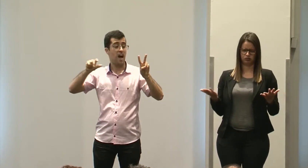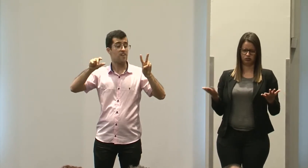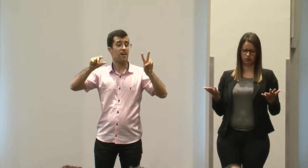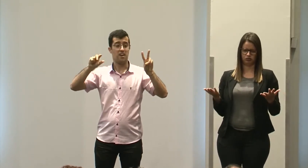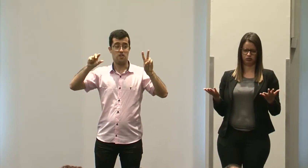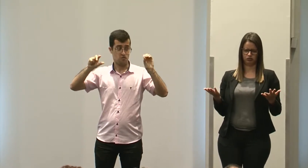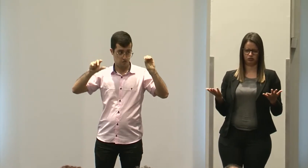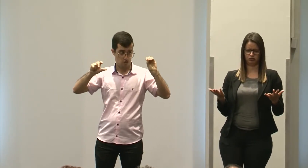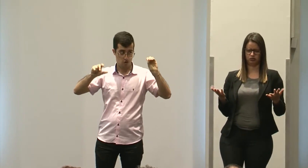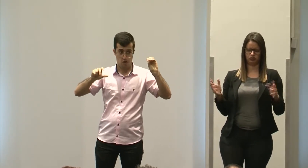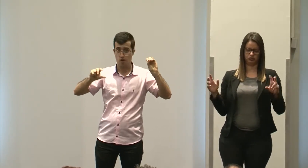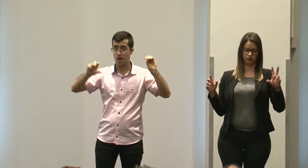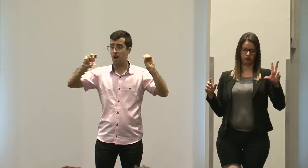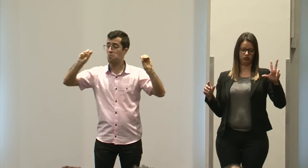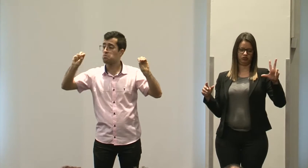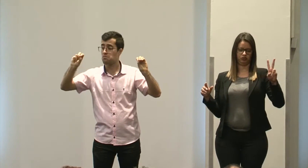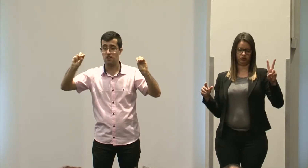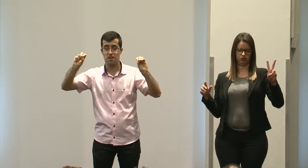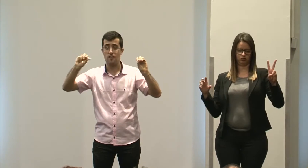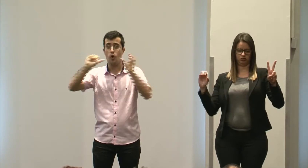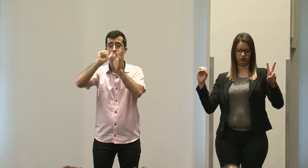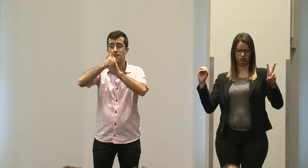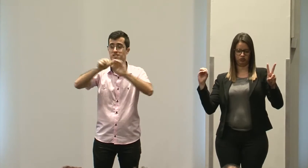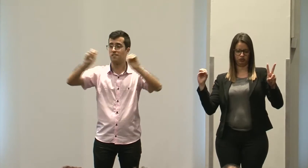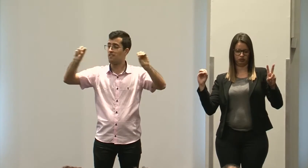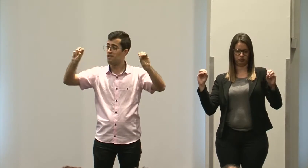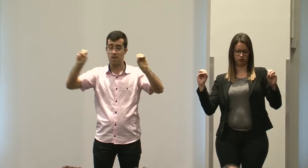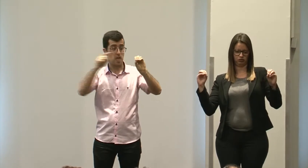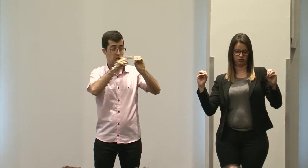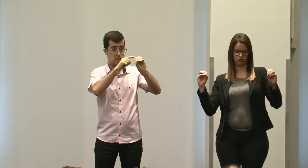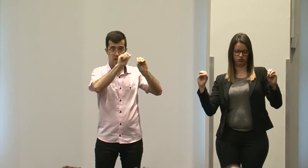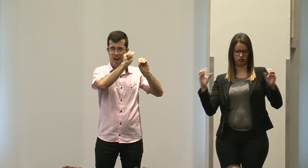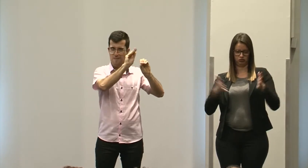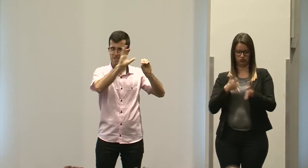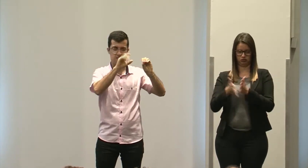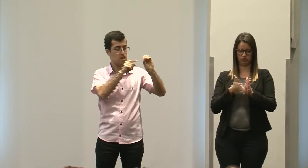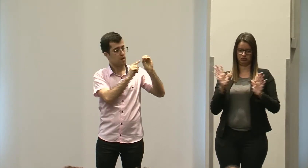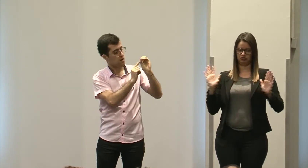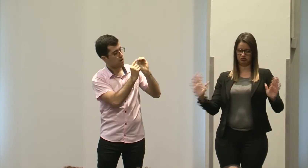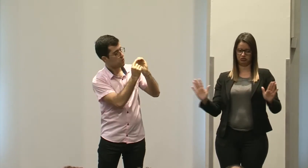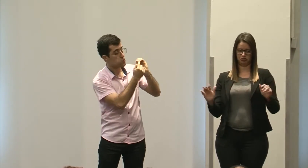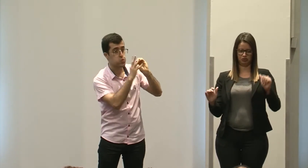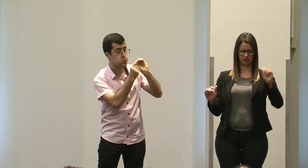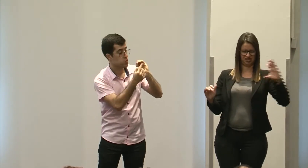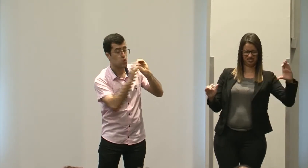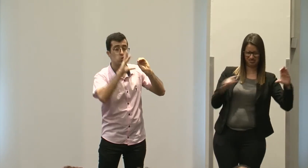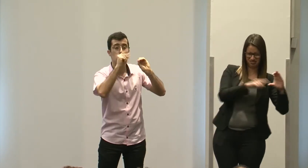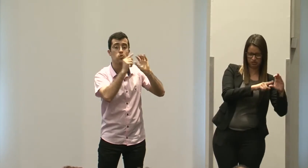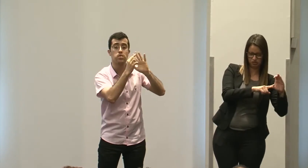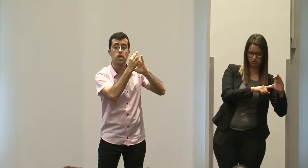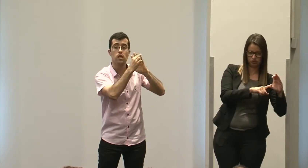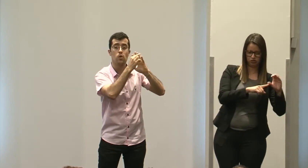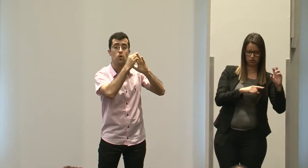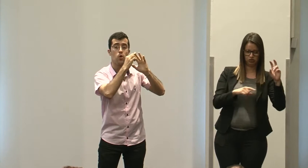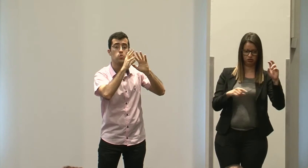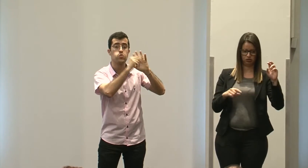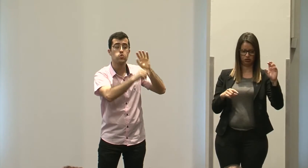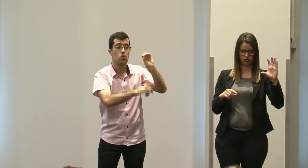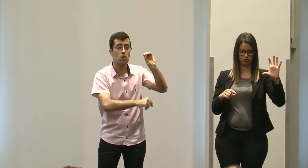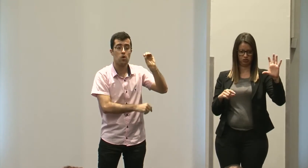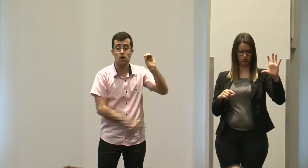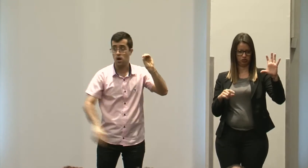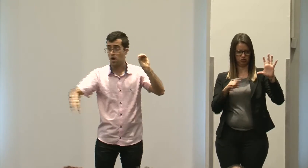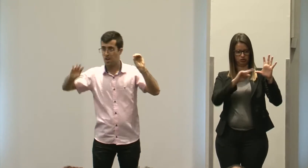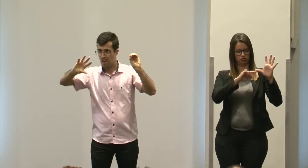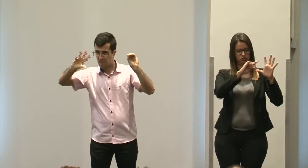V teria essa configuração original na soletração e no sinal datilológico ele ocupa